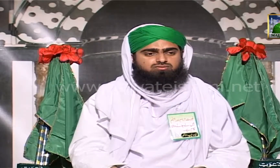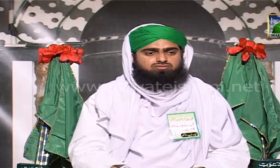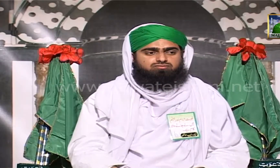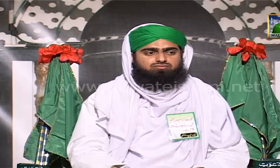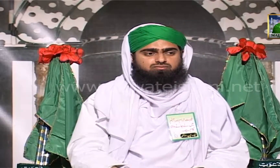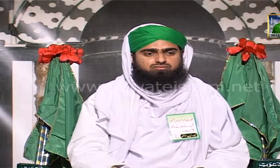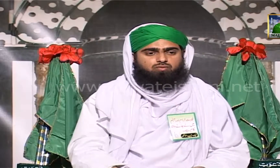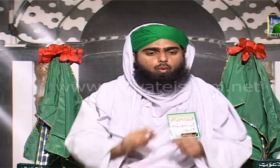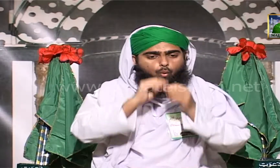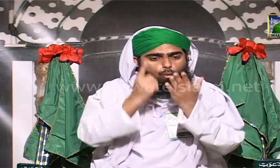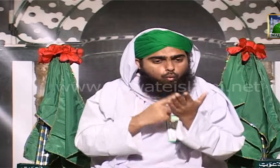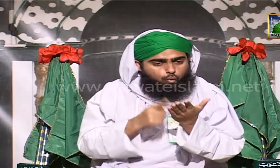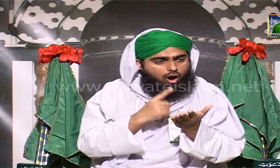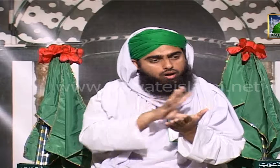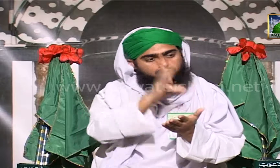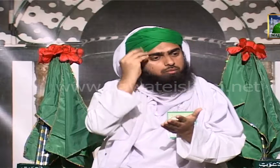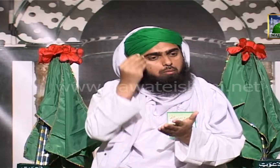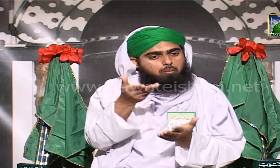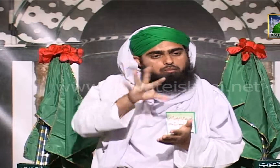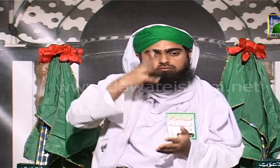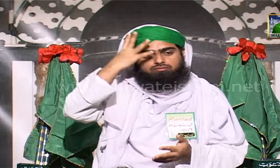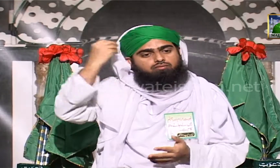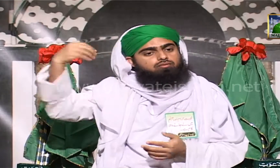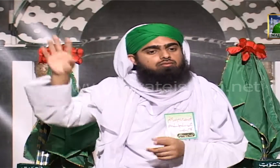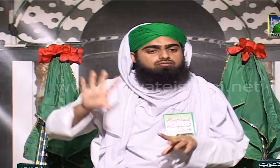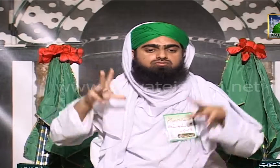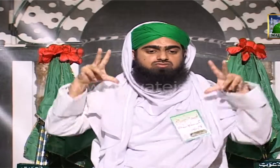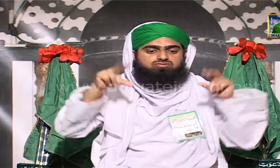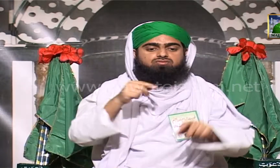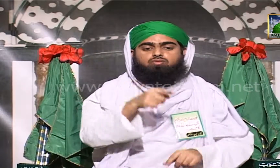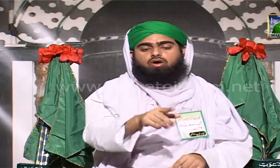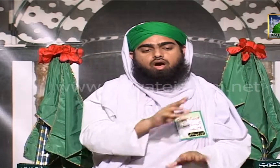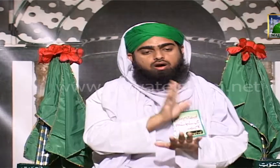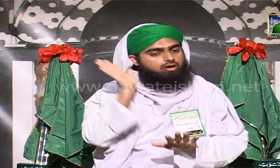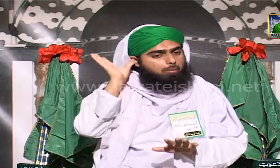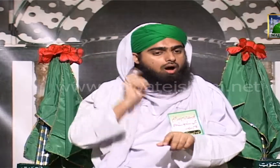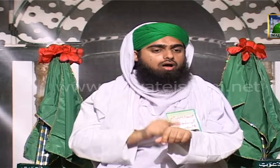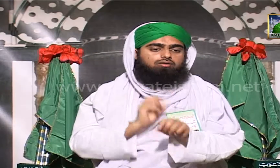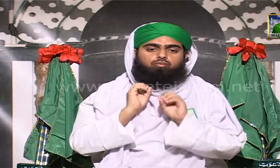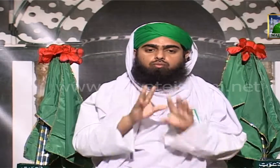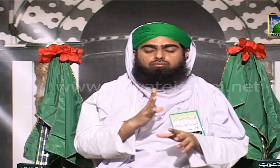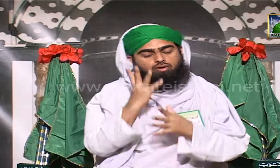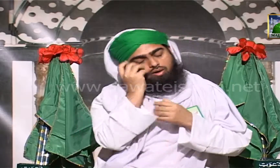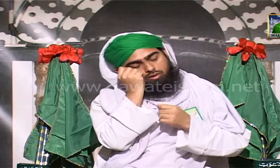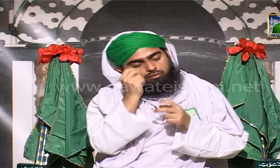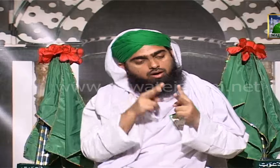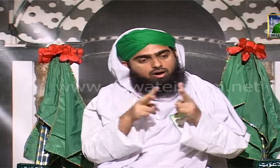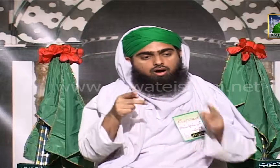کہ قرآن یاد کر کے اس نے بلا دیا اور نمازوں کے وقت یہ سویا رہتا تھا۔ اے غوث پاک کے